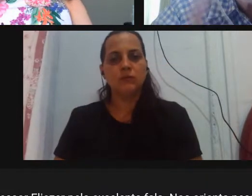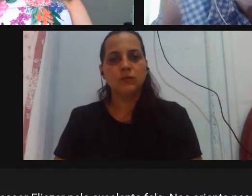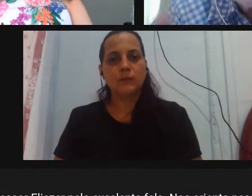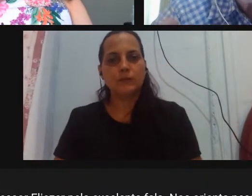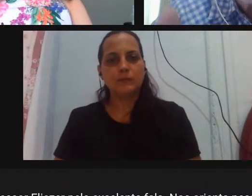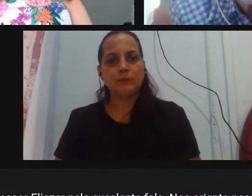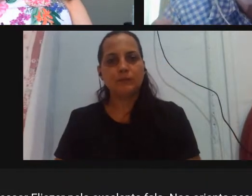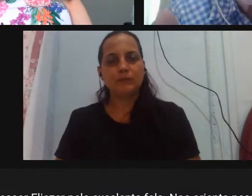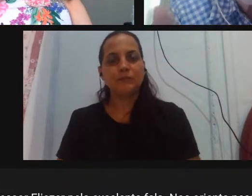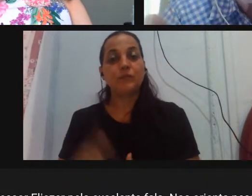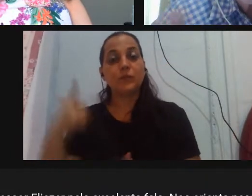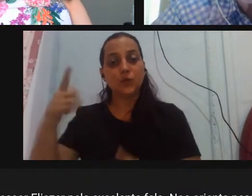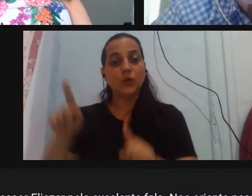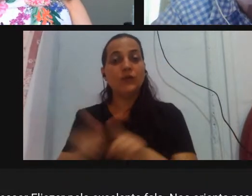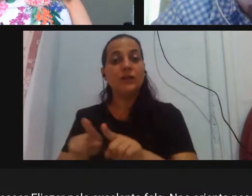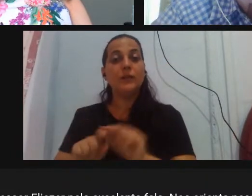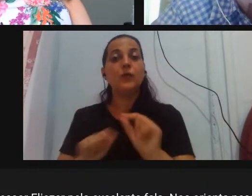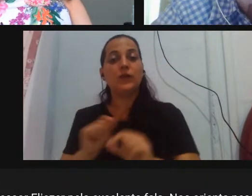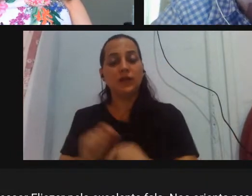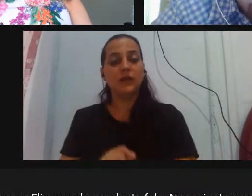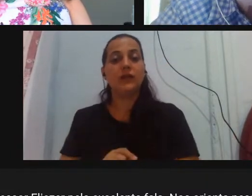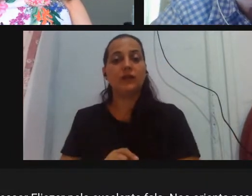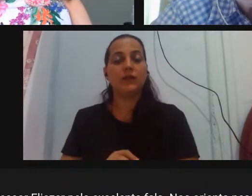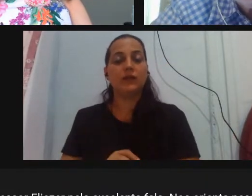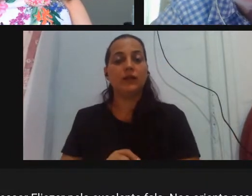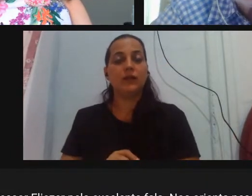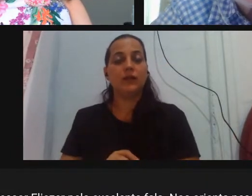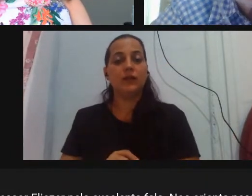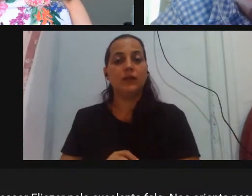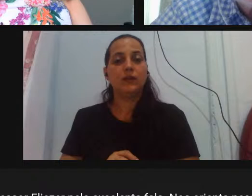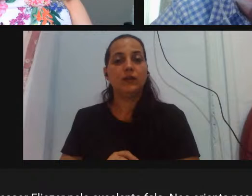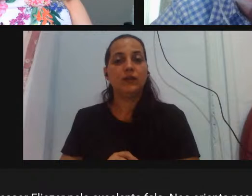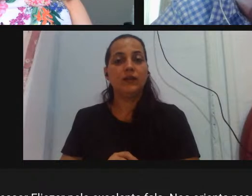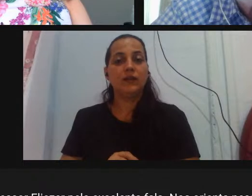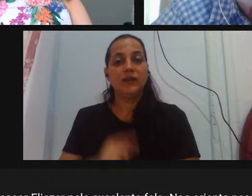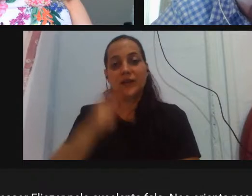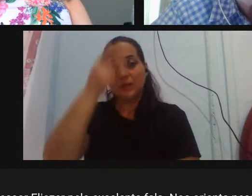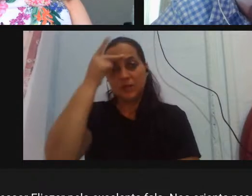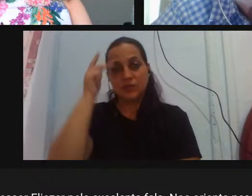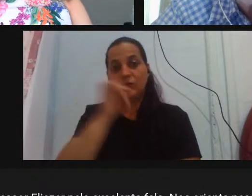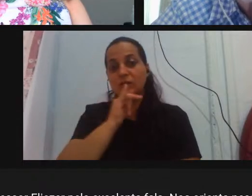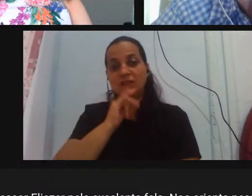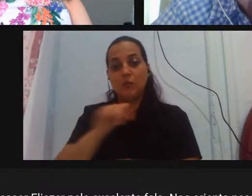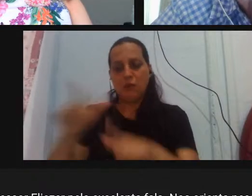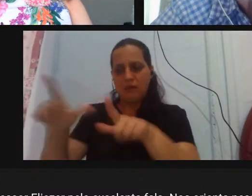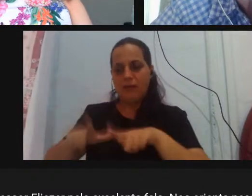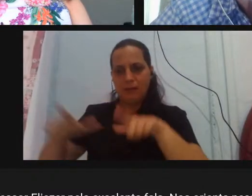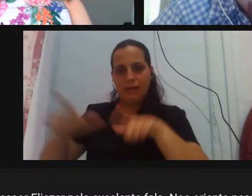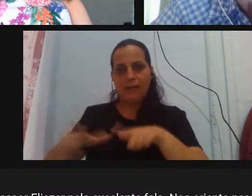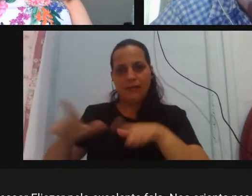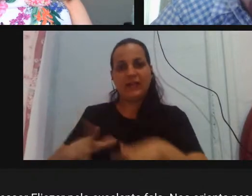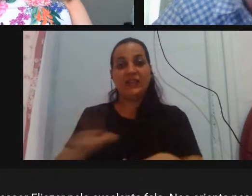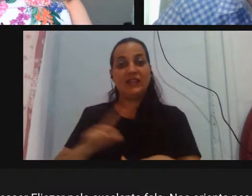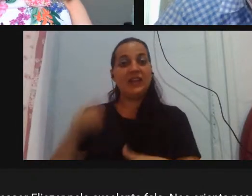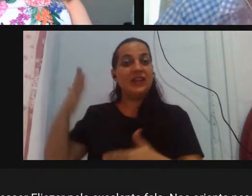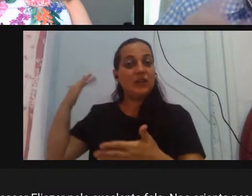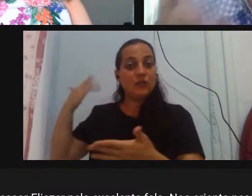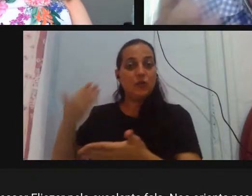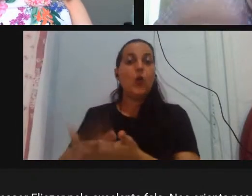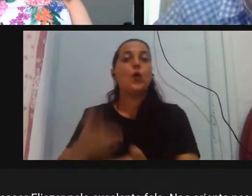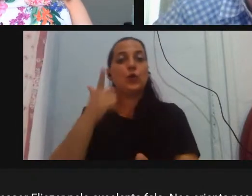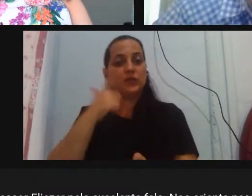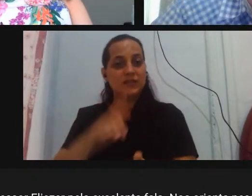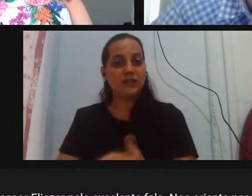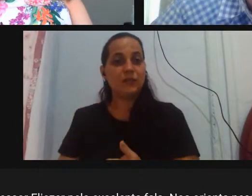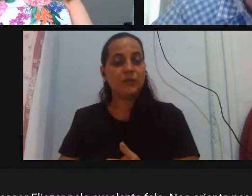o reconhecimento dos saberes adquiridos ao longo da vida, a certificação. Né? Que muitos